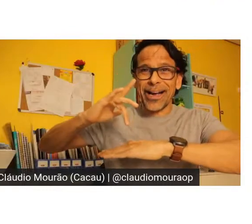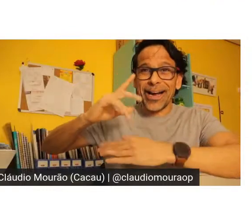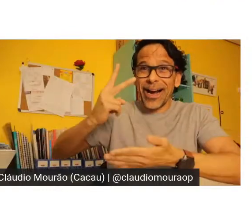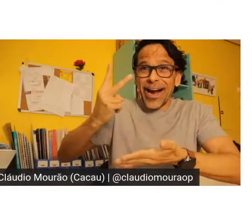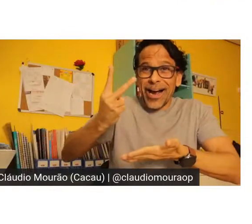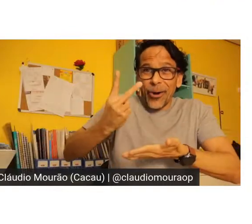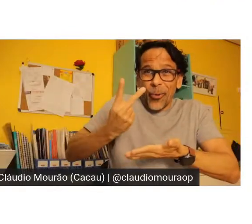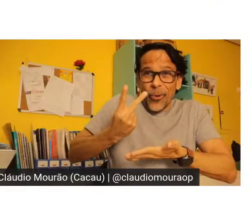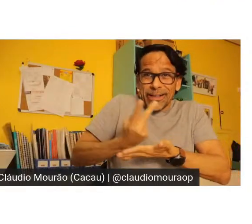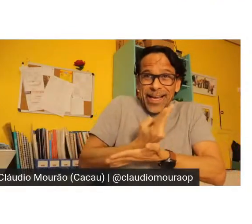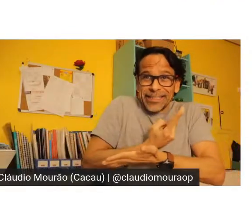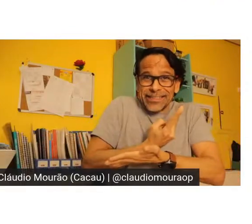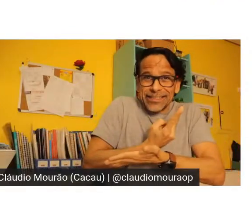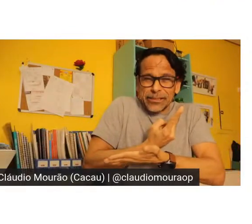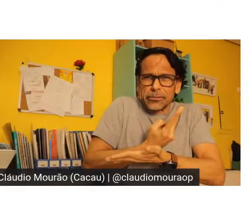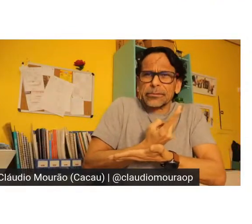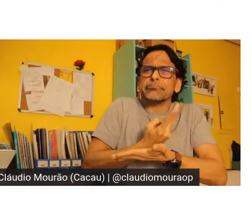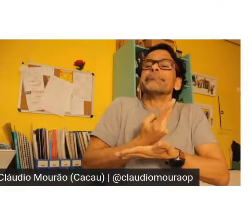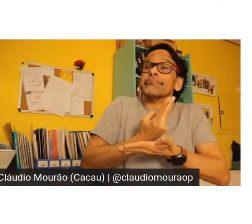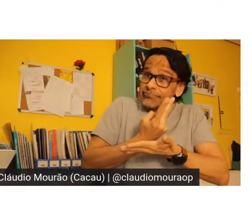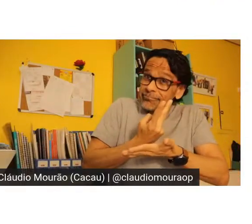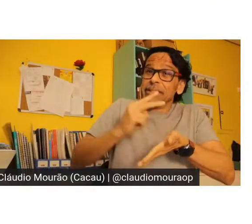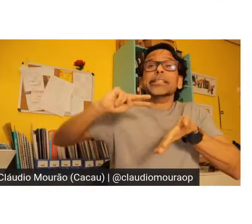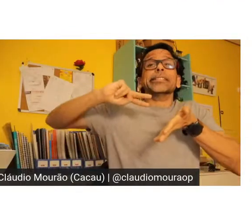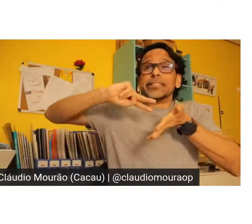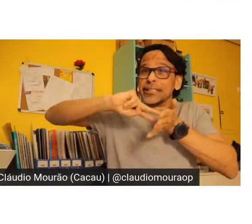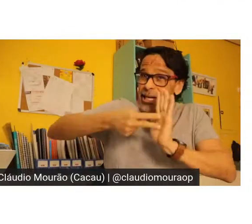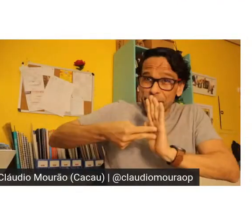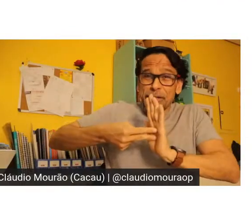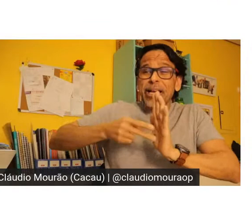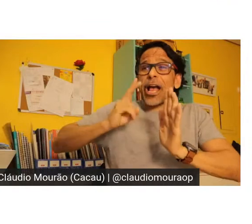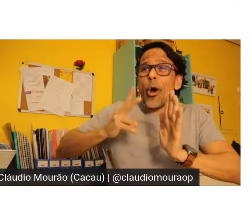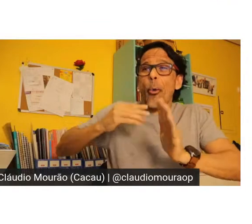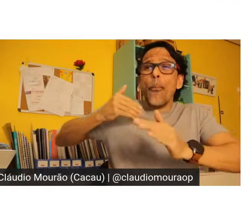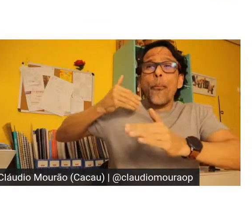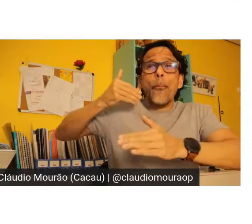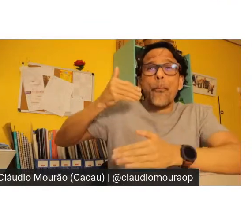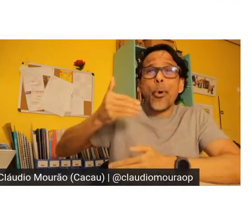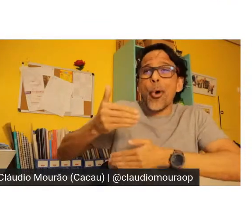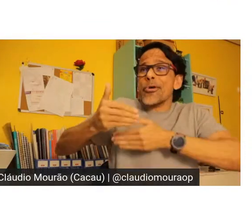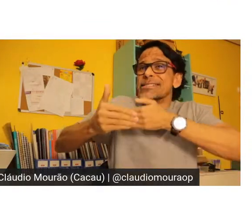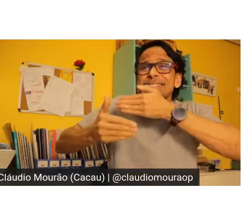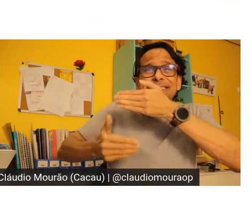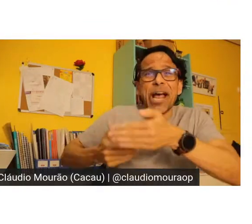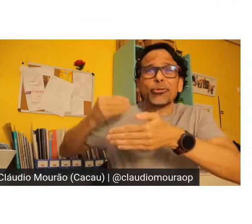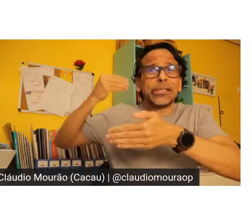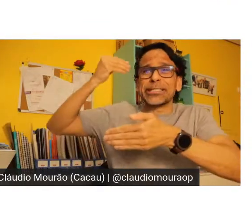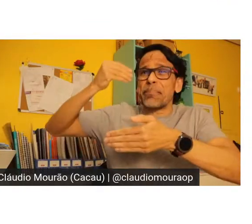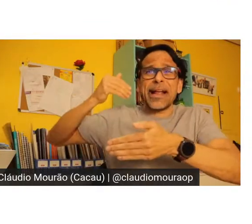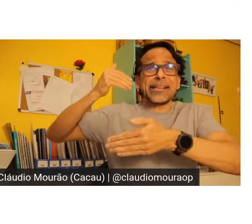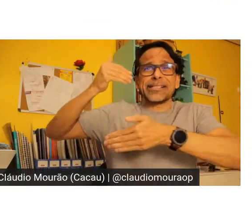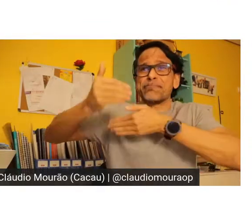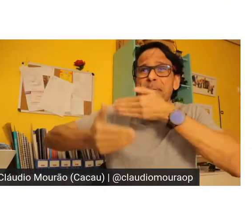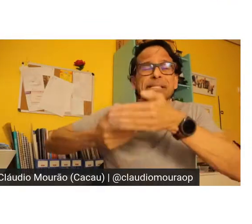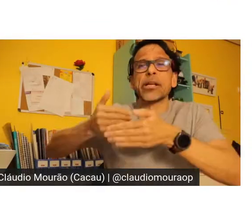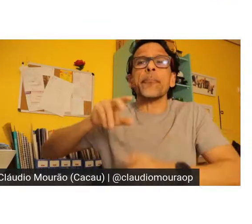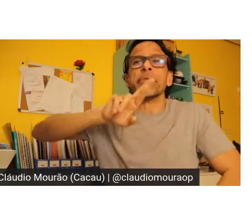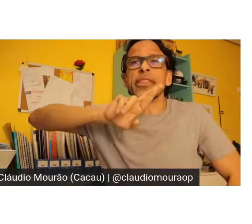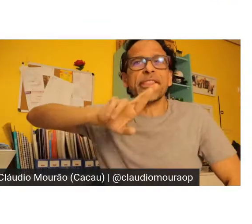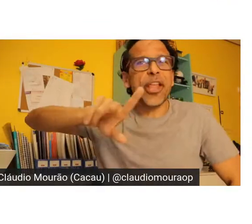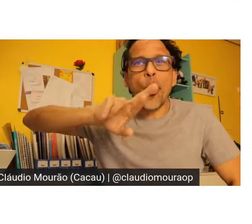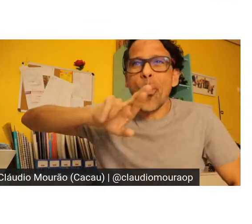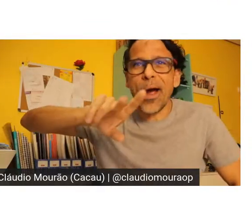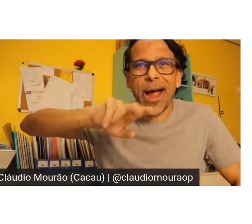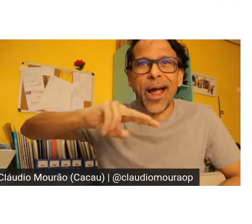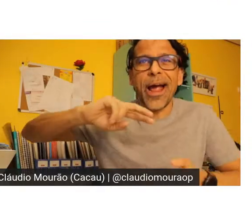que usando tem passado e passaram um peixe seus antepassados foram passando